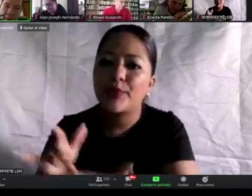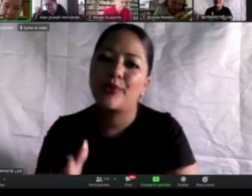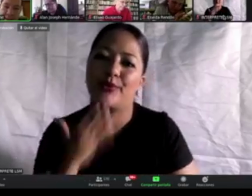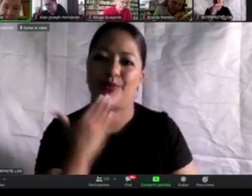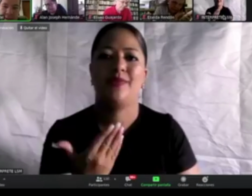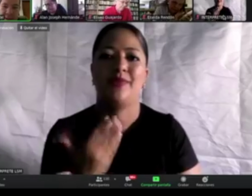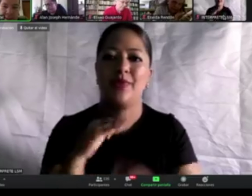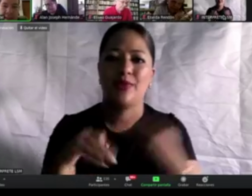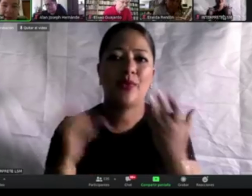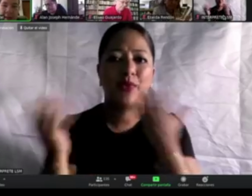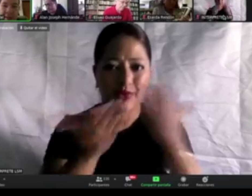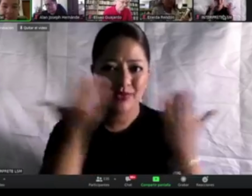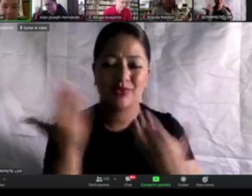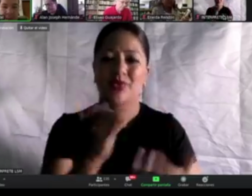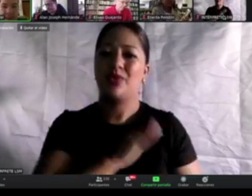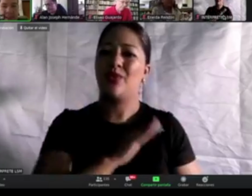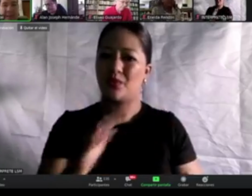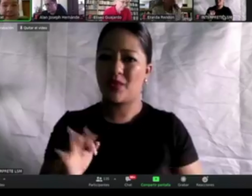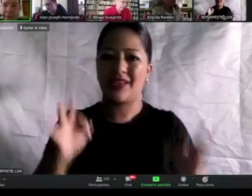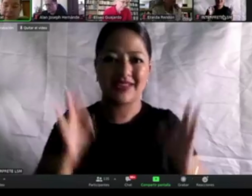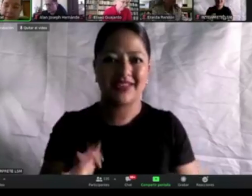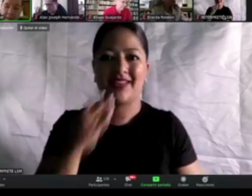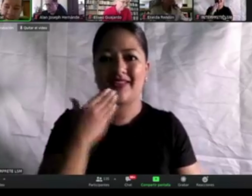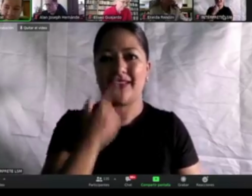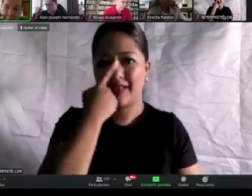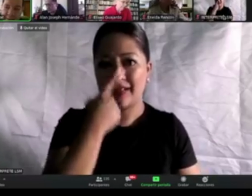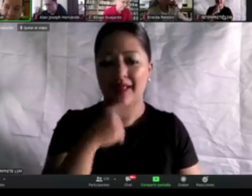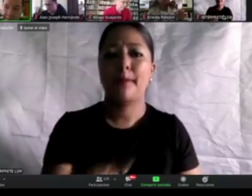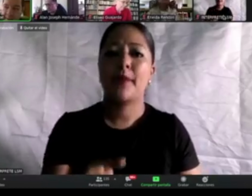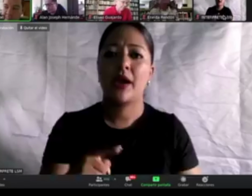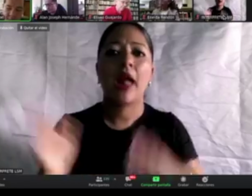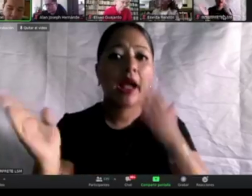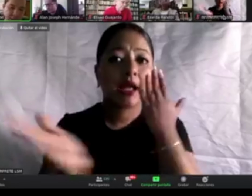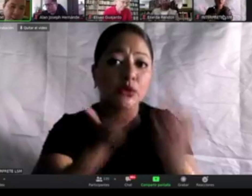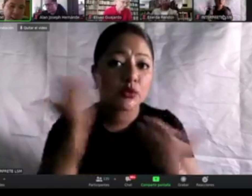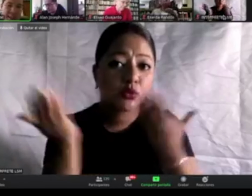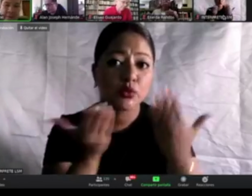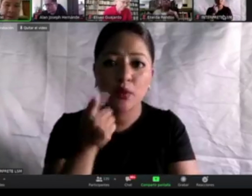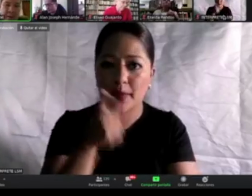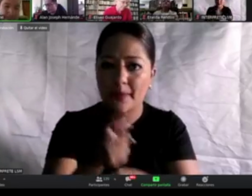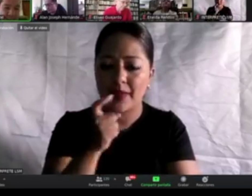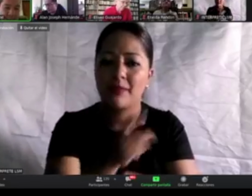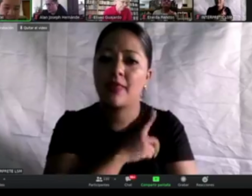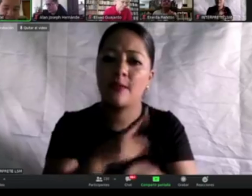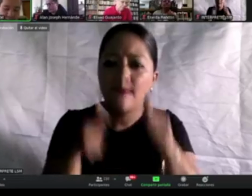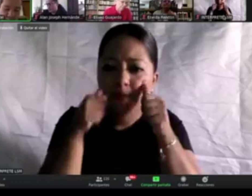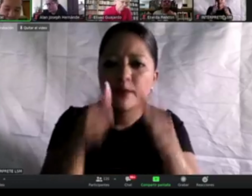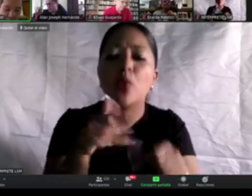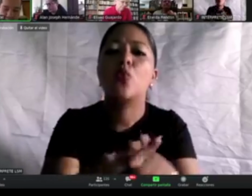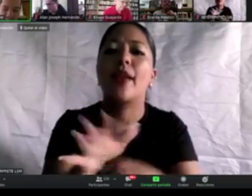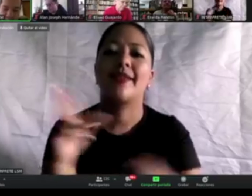pueden generar una estrategia para que en este caso si al estudiante primero es escuchar y saber cuáles son las necesidades